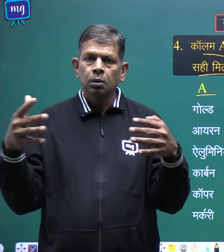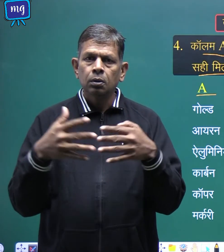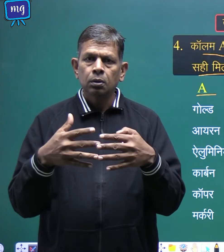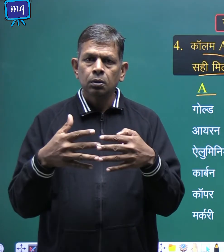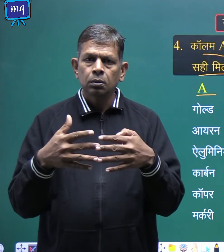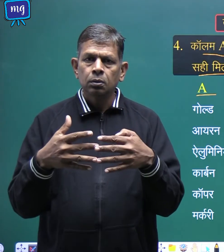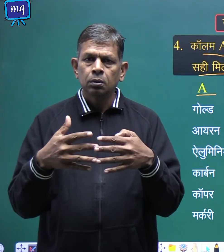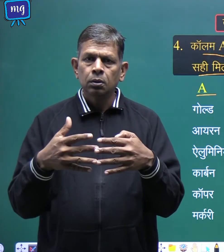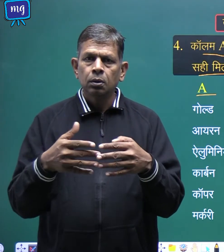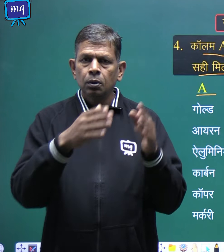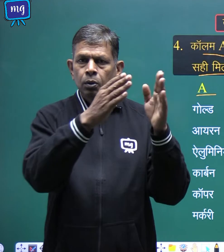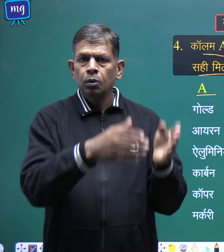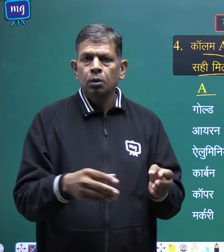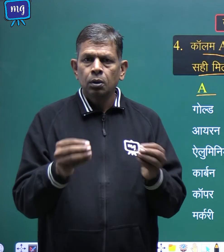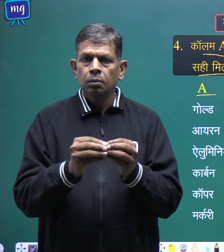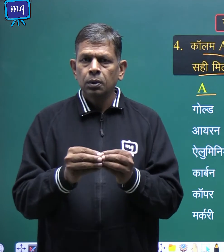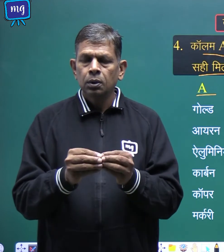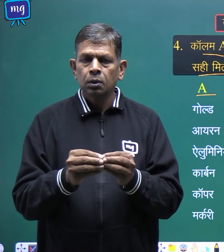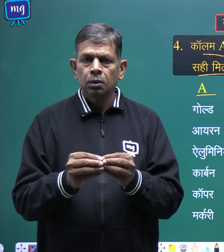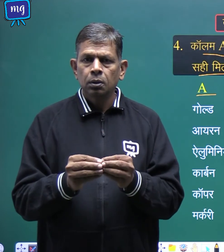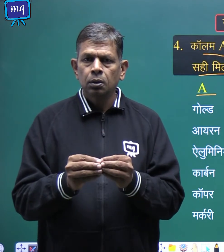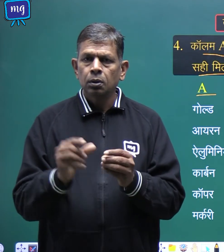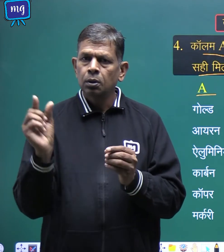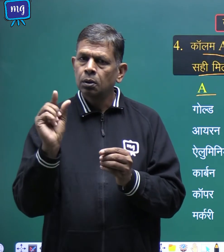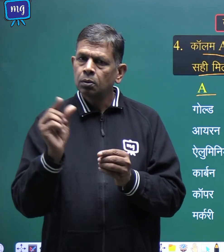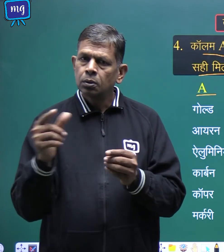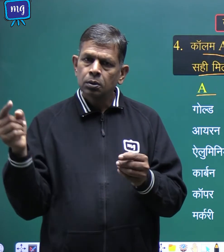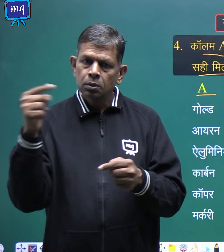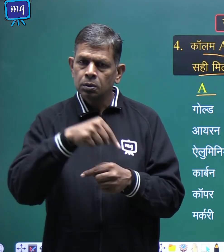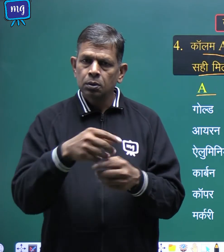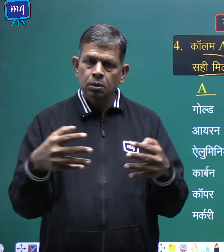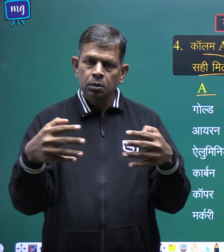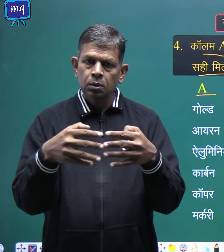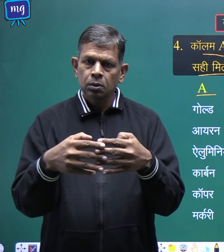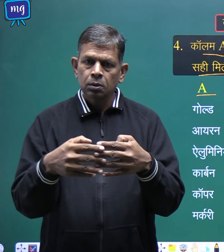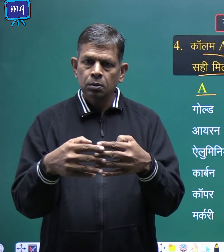मिलान कॉलम बी के शब्दों से करना है।